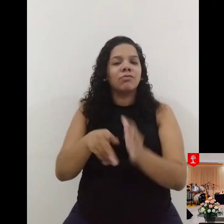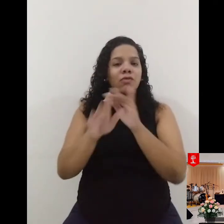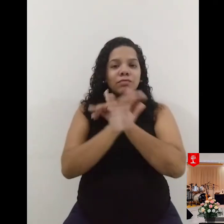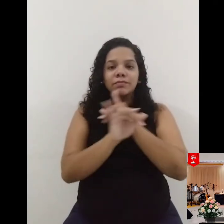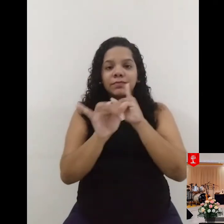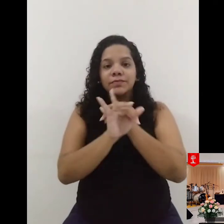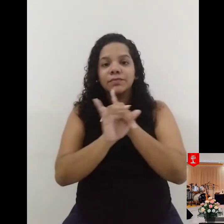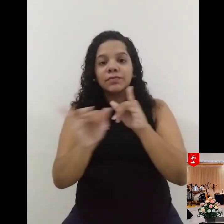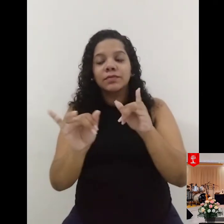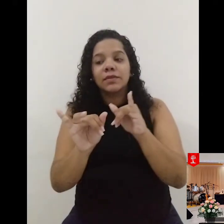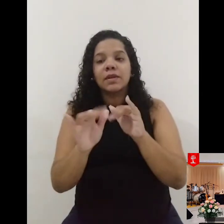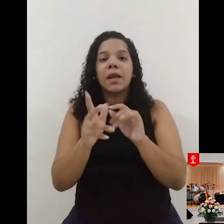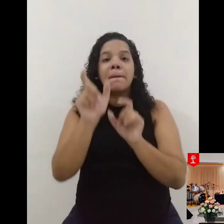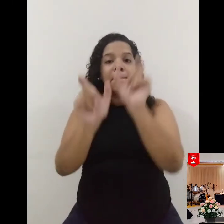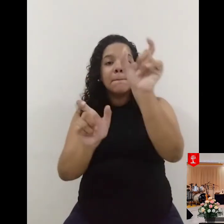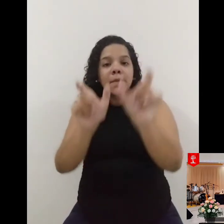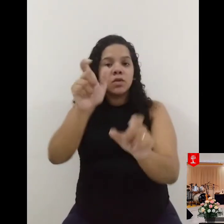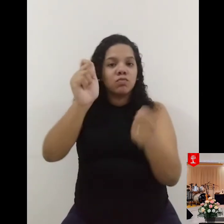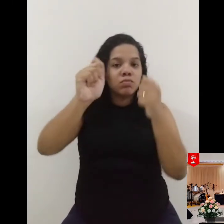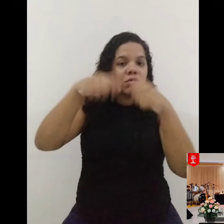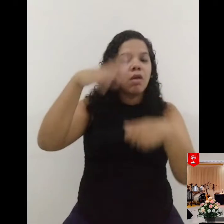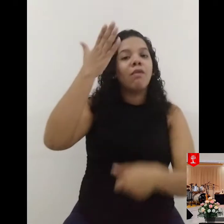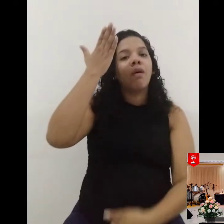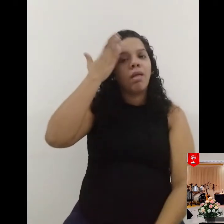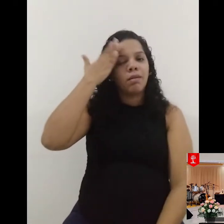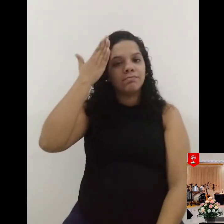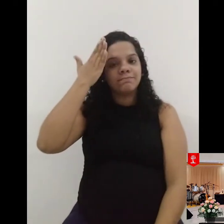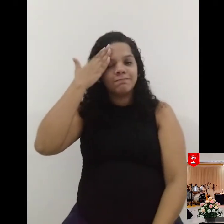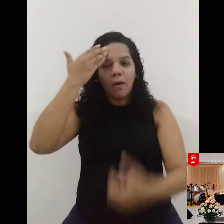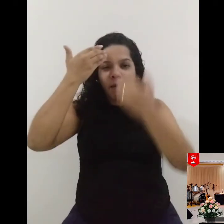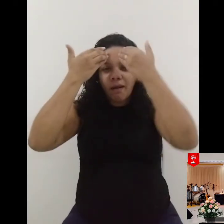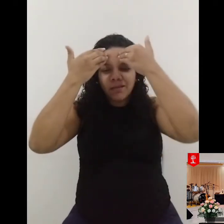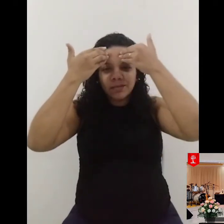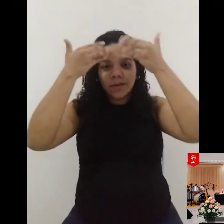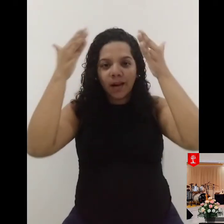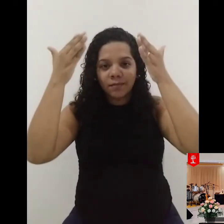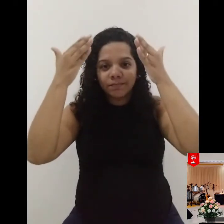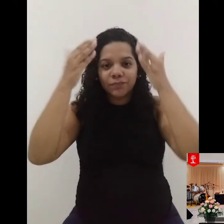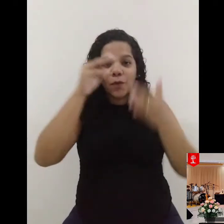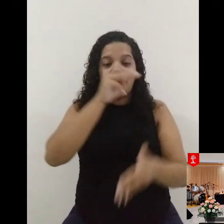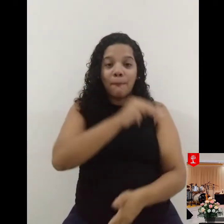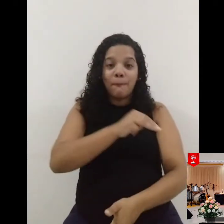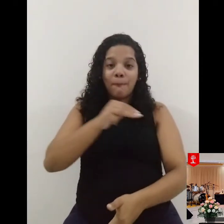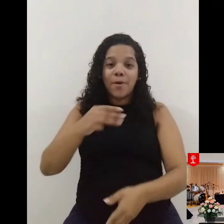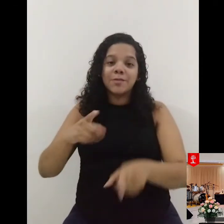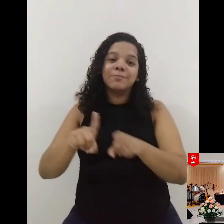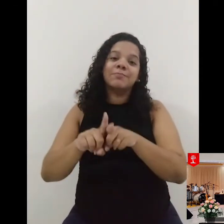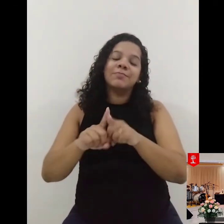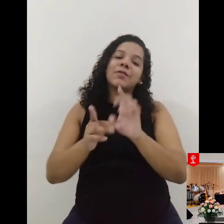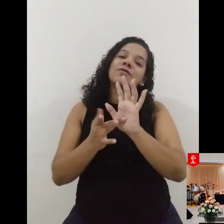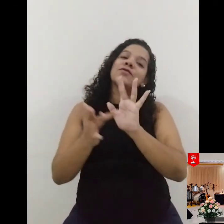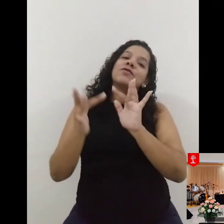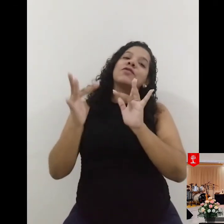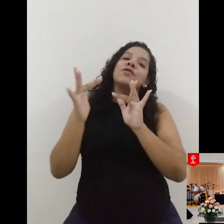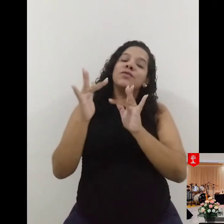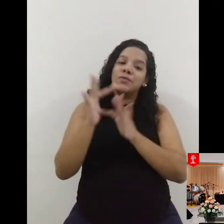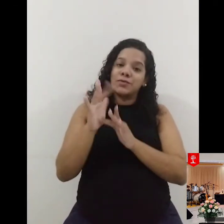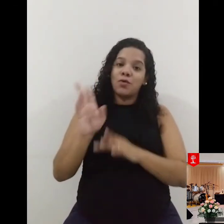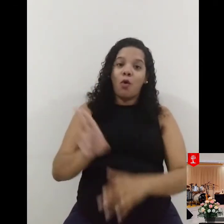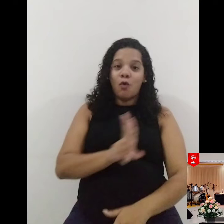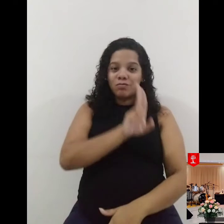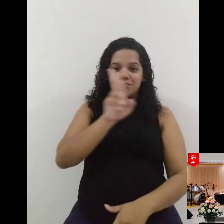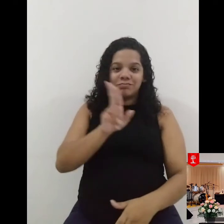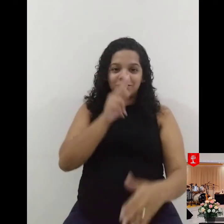nessa parábola, no versículo 9 e o versículo 10, nós vamos inicialmente encontrar o objetivo